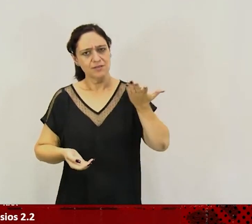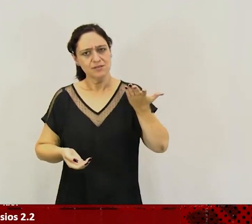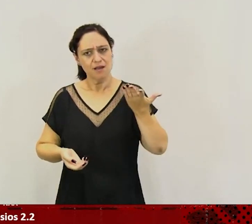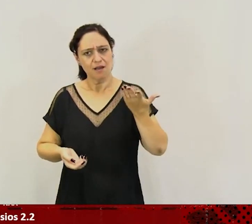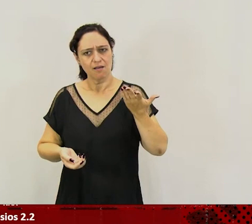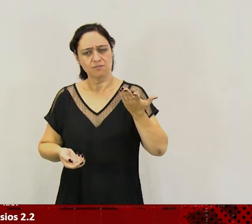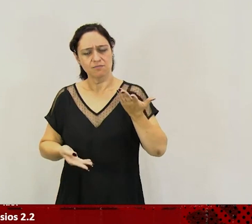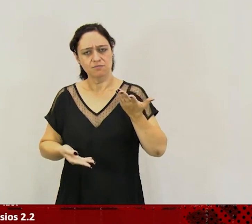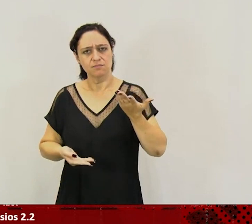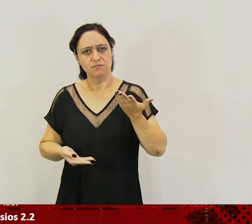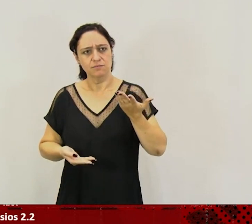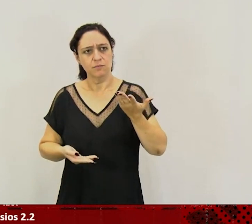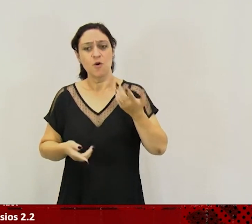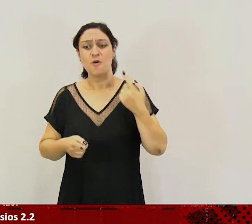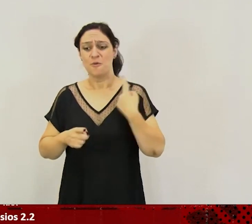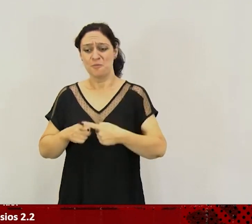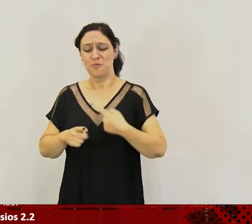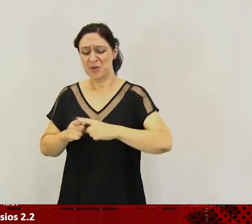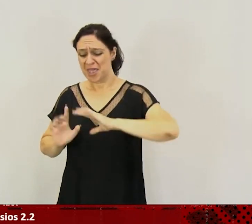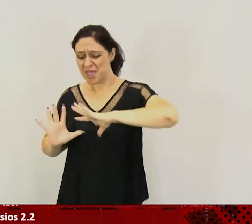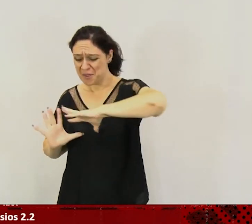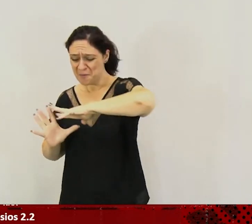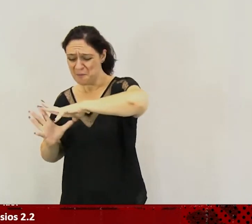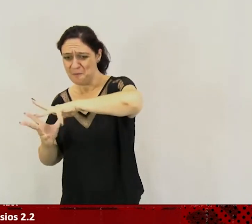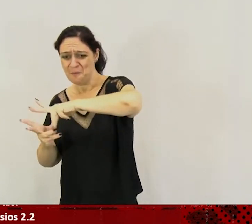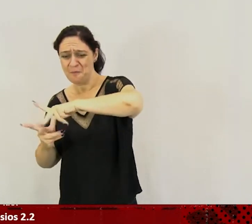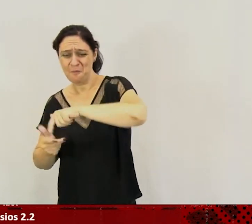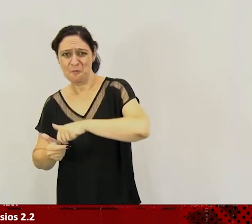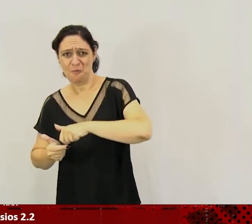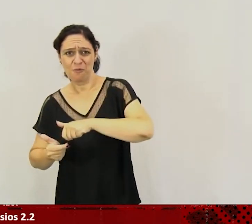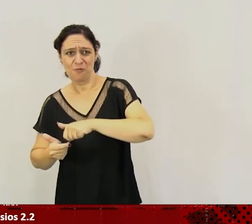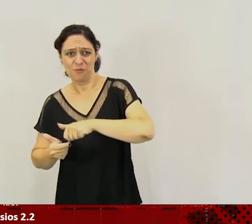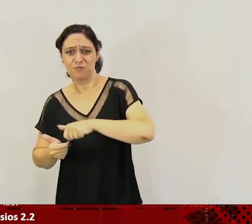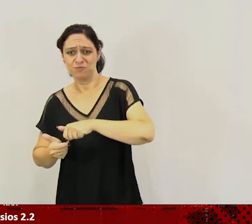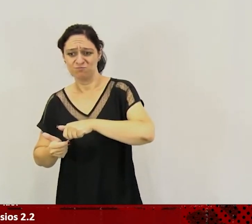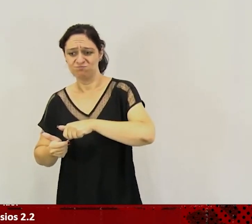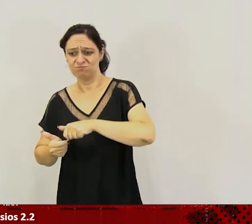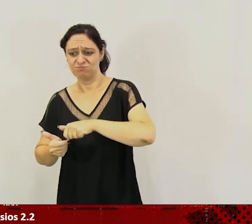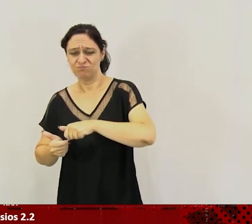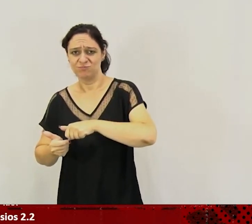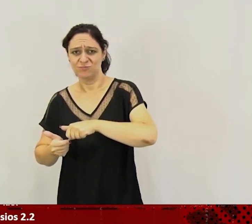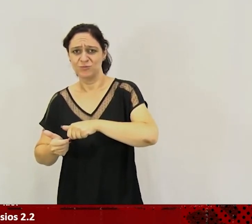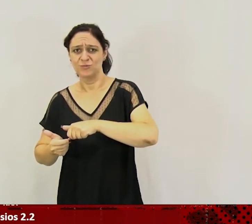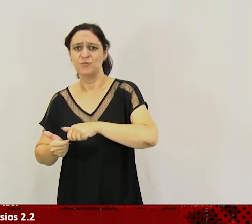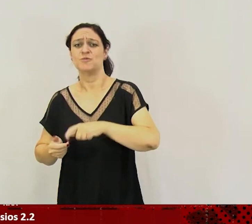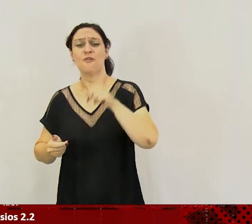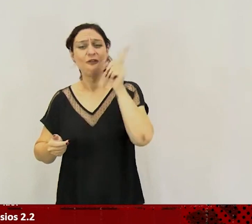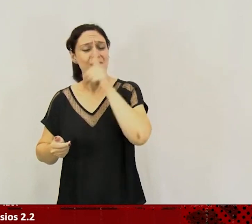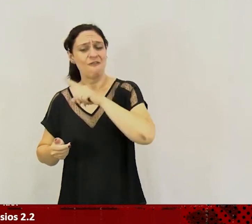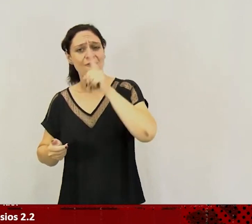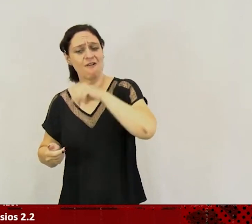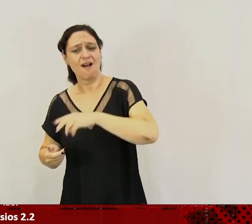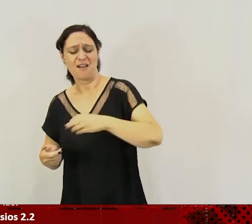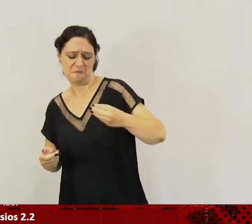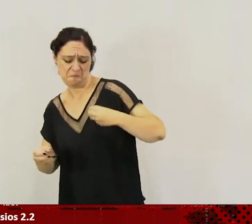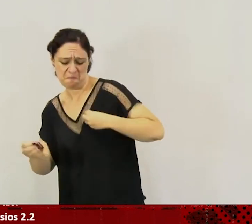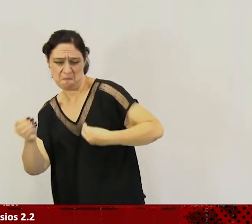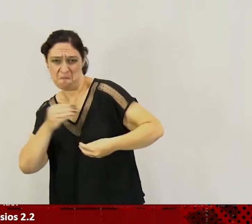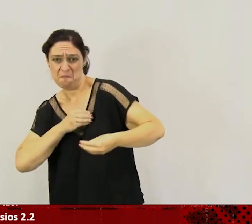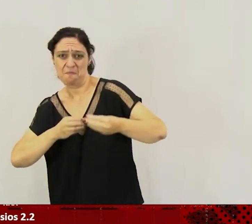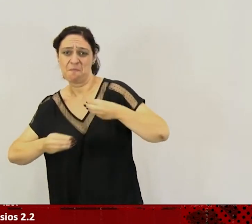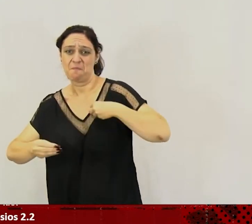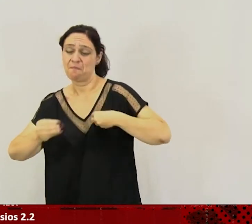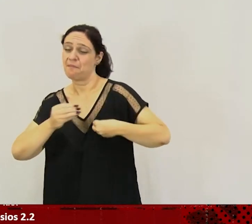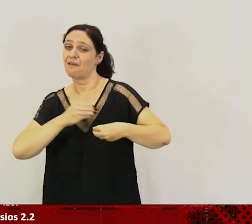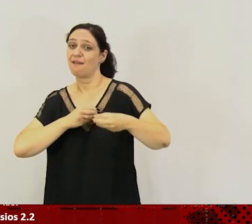segundo o curso deste mundo, segundo o príncipe da potestade do ar, do